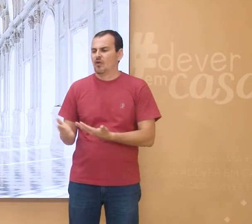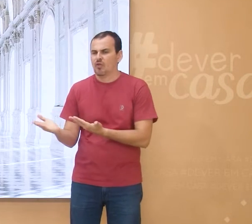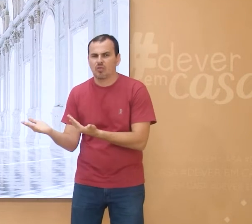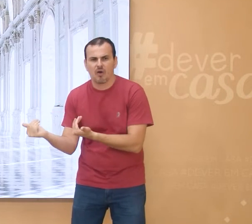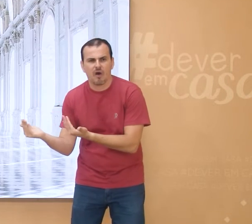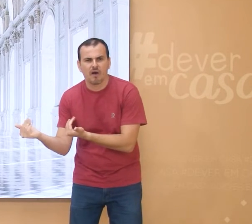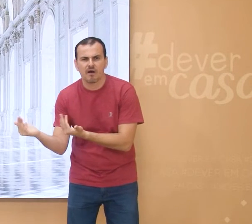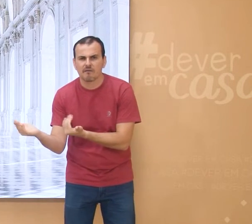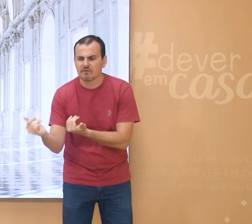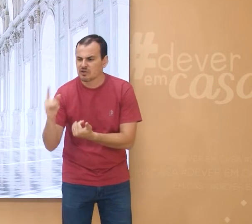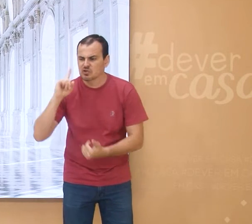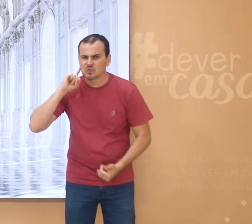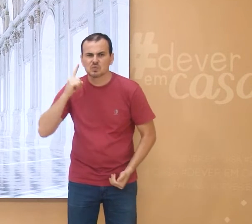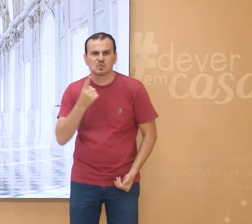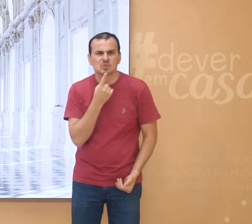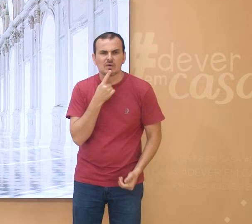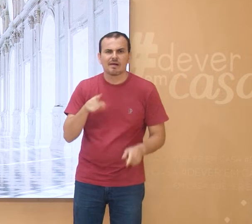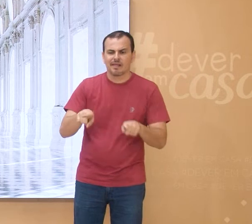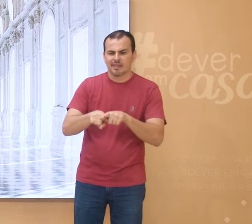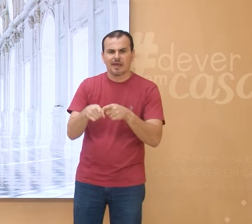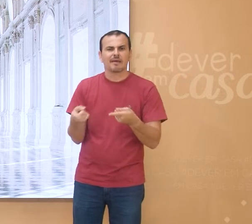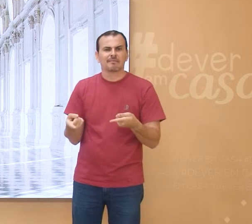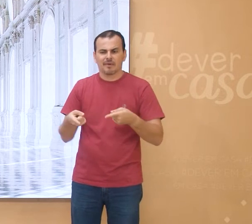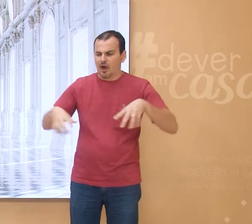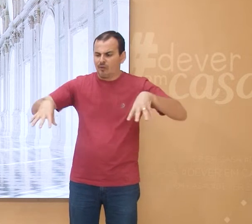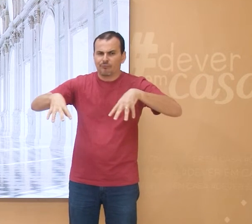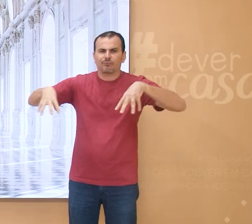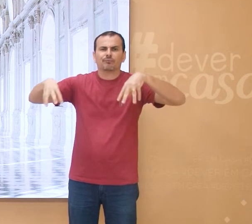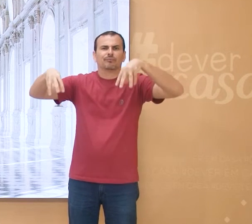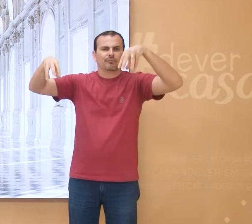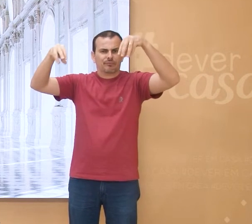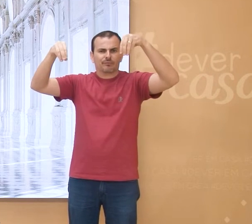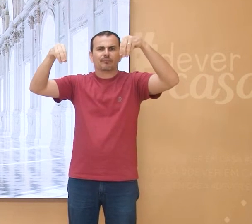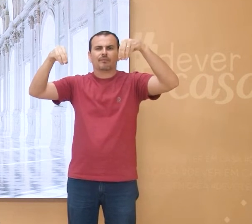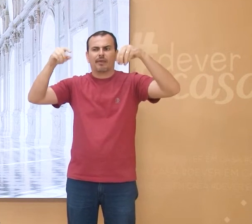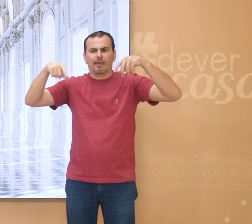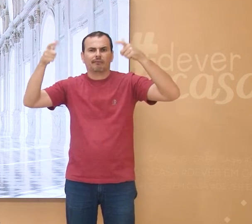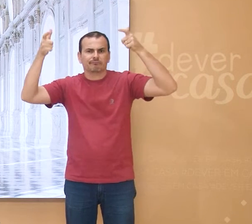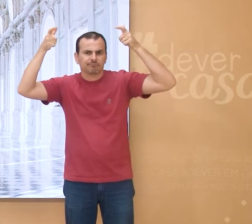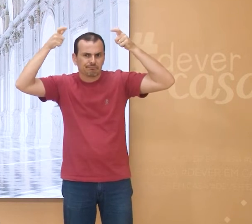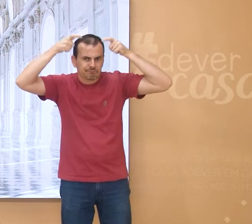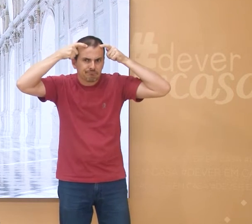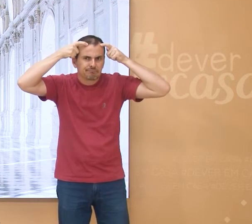No castelo também havia um jovem surdo. Era o príncipe.